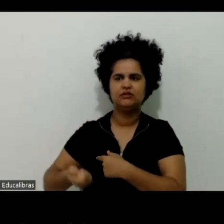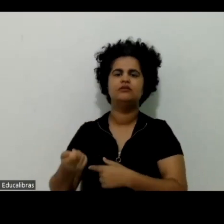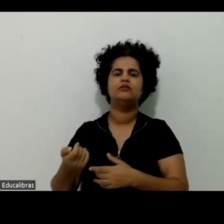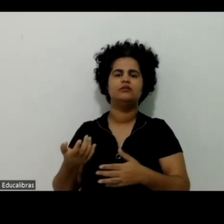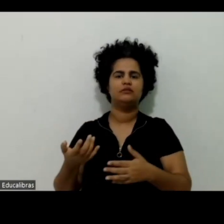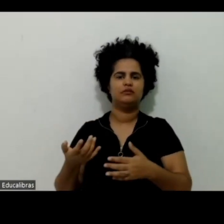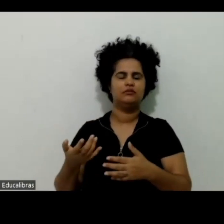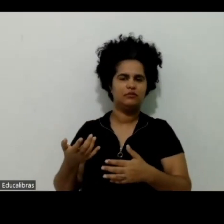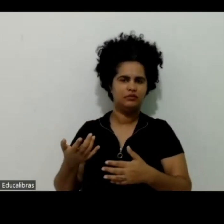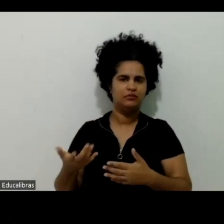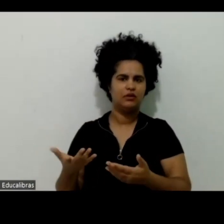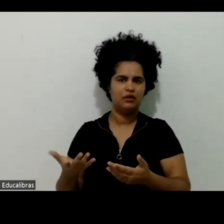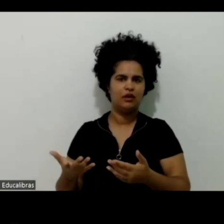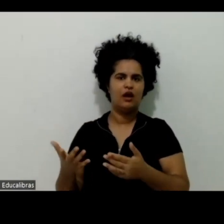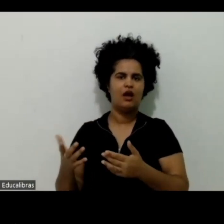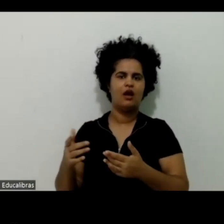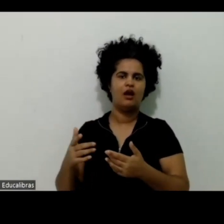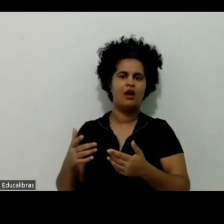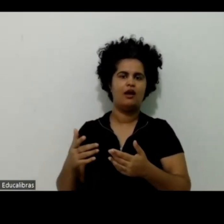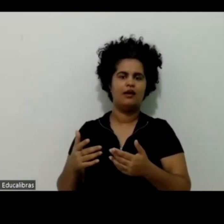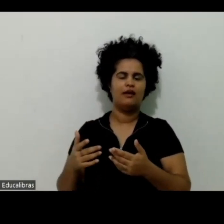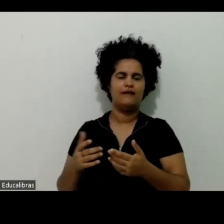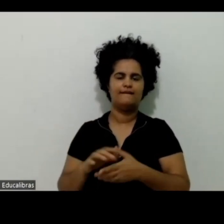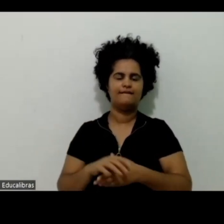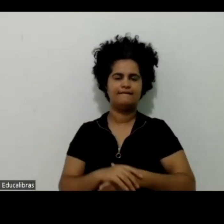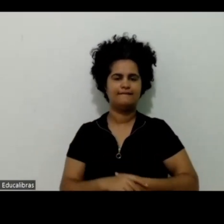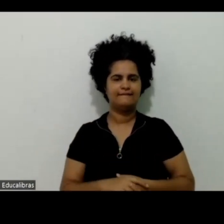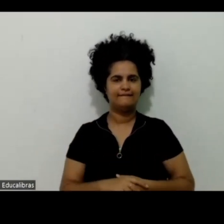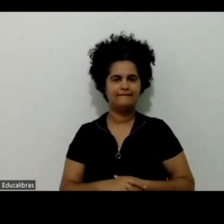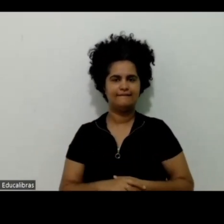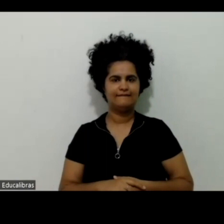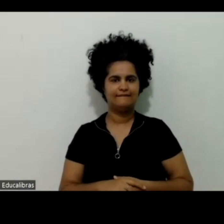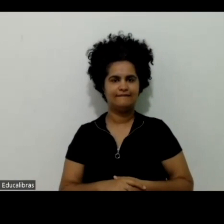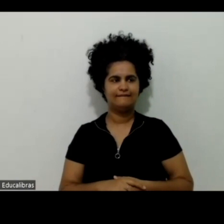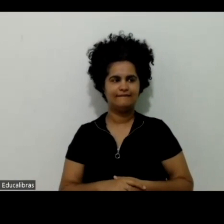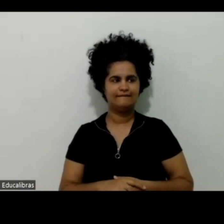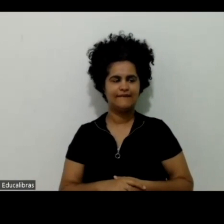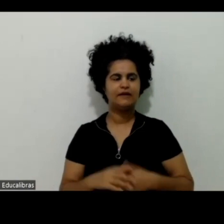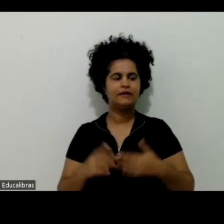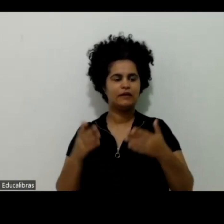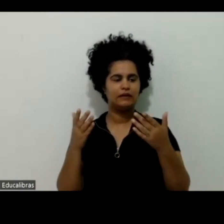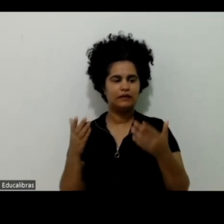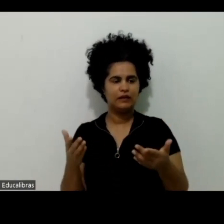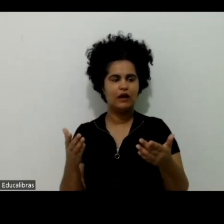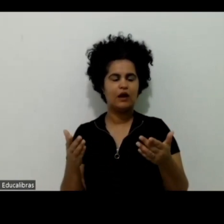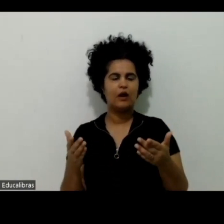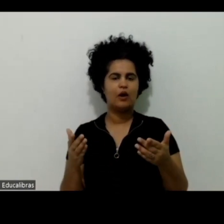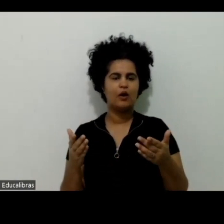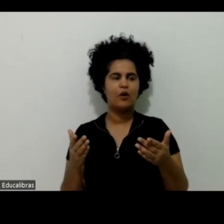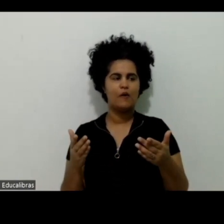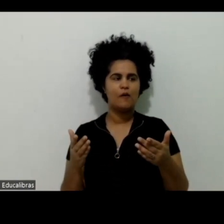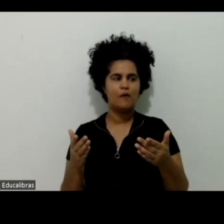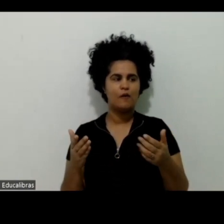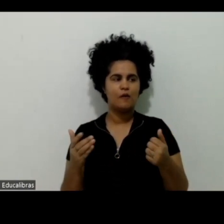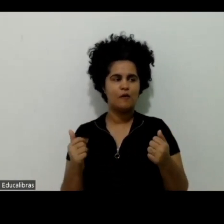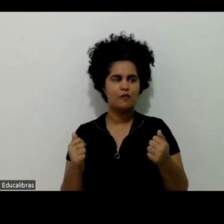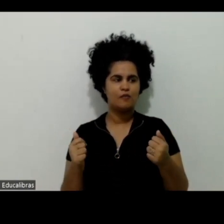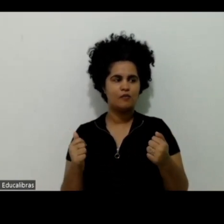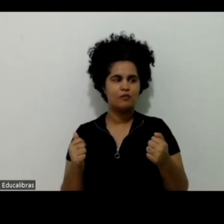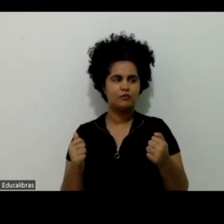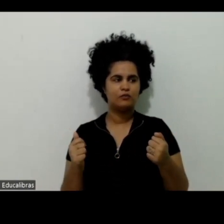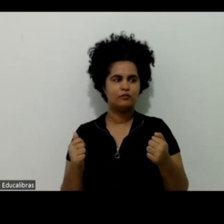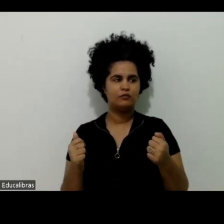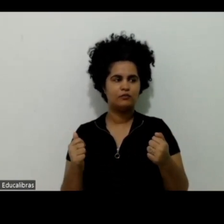o sujeito, mas da lógica, né, dessa formação. Então, assim, a gente tem vivenciado no seio social